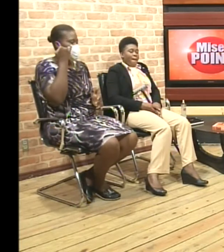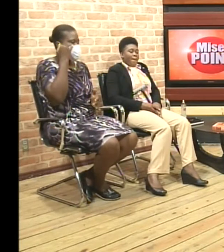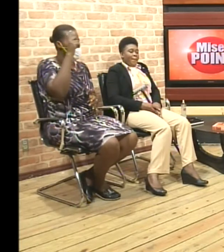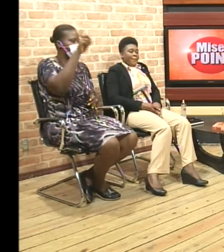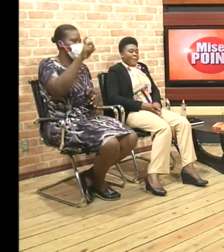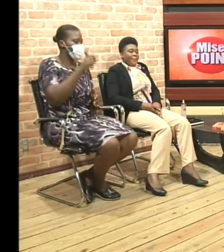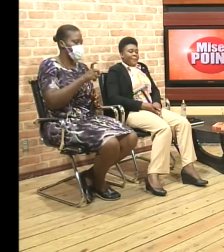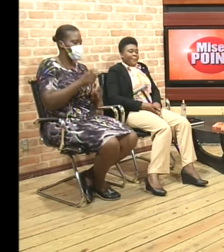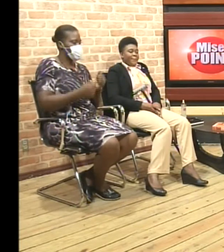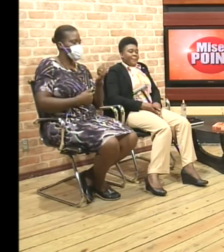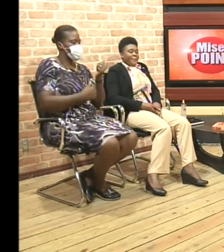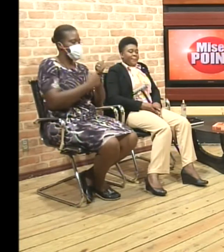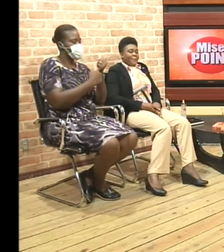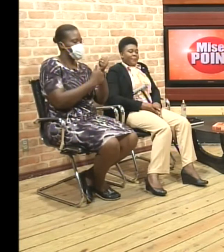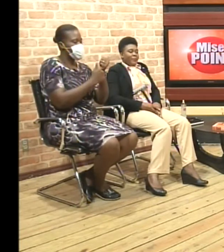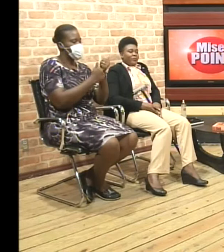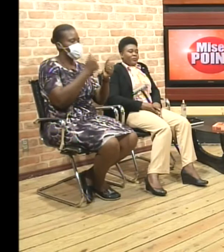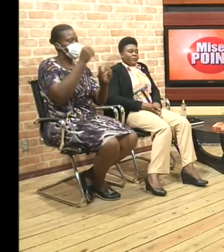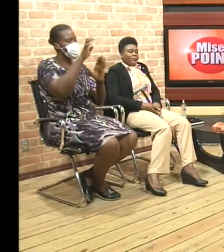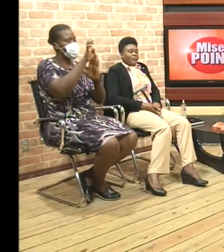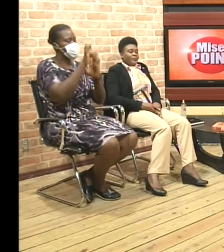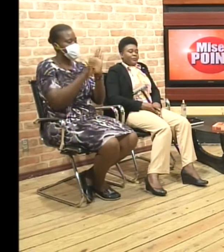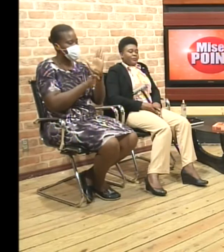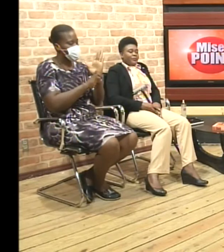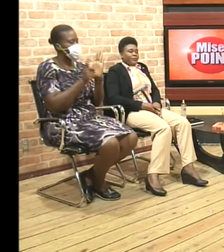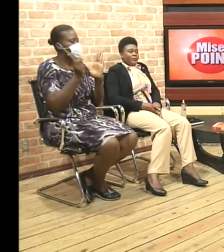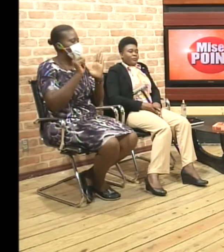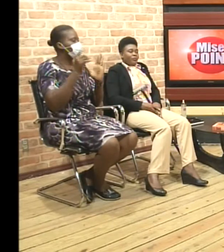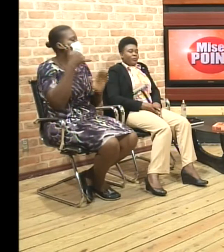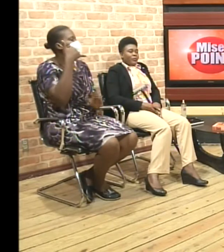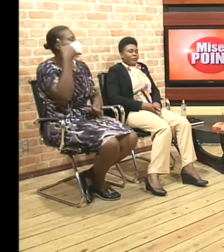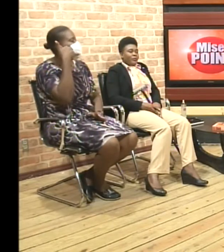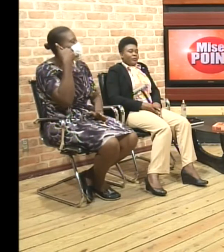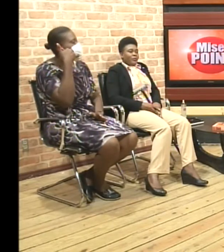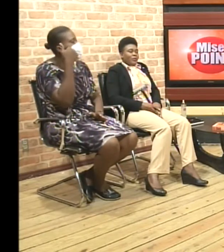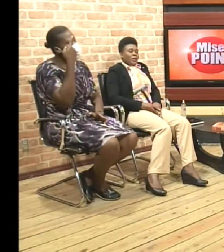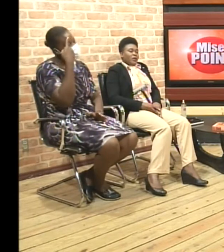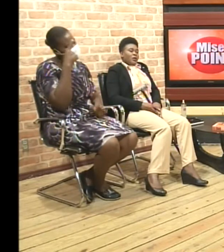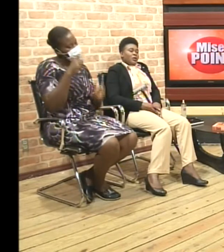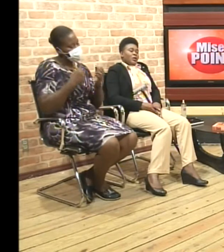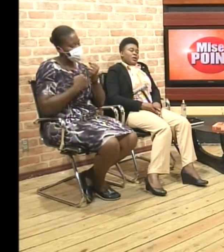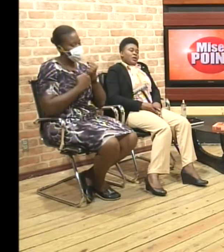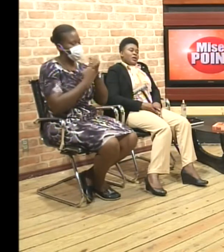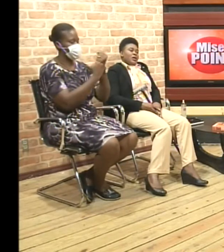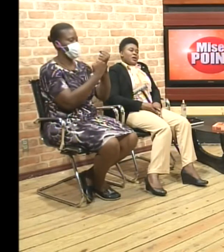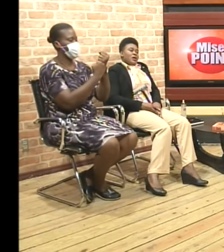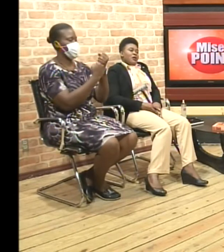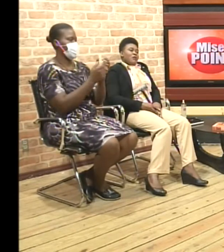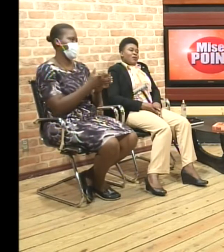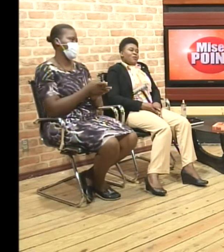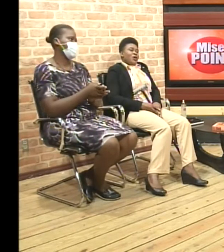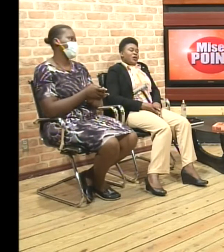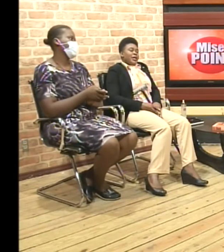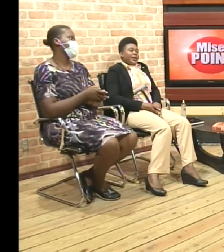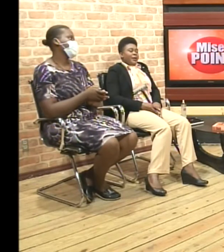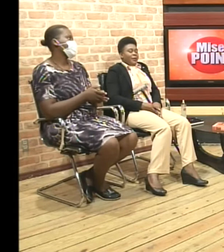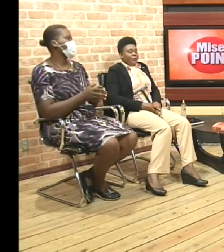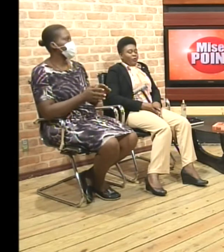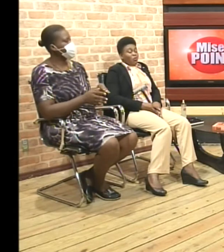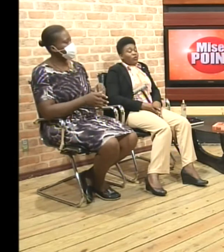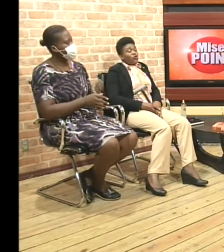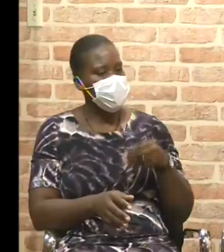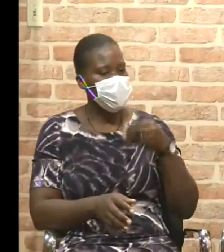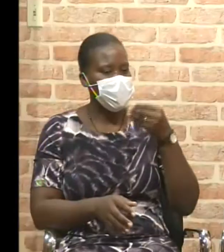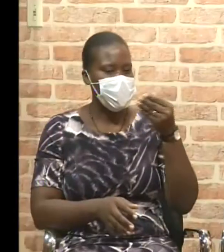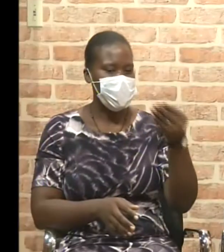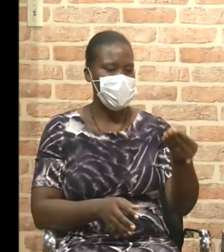qui a écrit, un côté qui a relayé, clairement établi, pour y apporter, pour y avoir le bourrade que le besoin, madame le secrétaire d'État. Et ma bonne, il